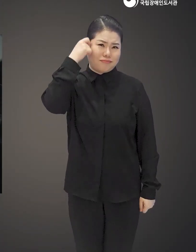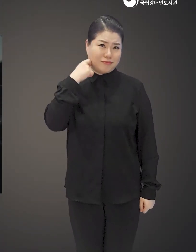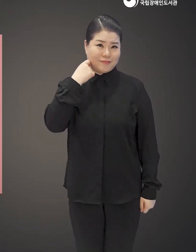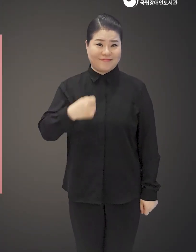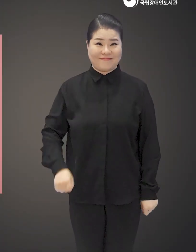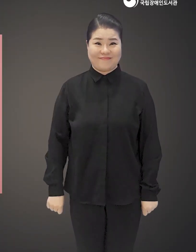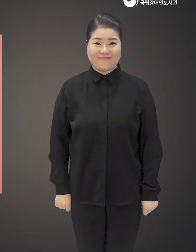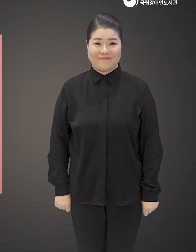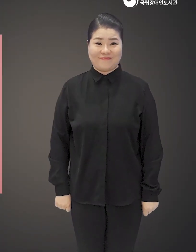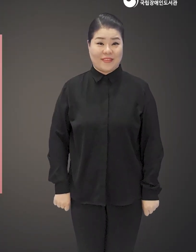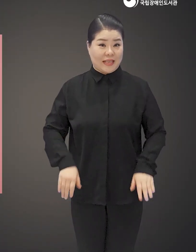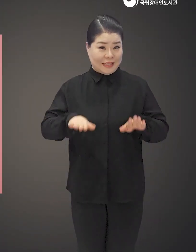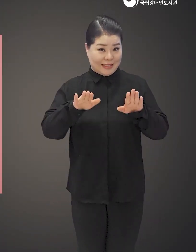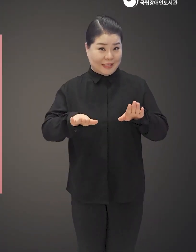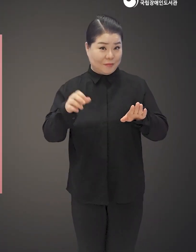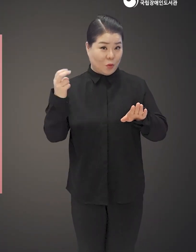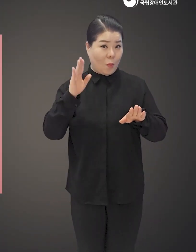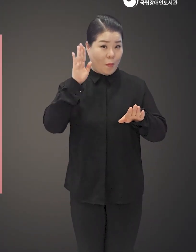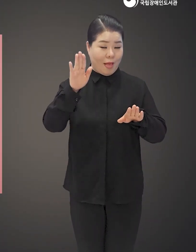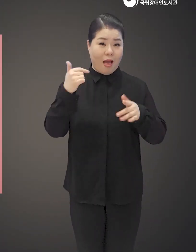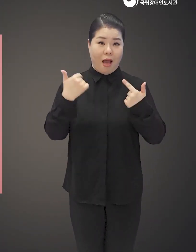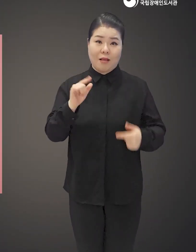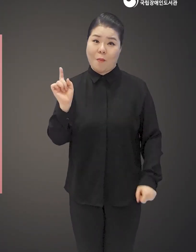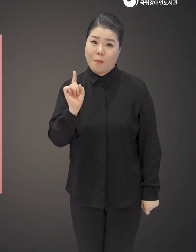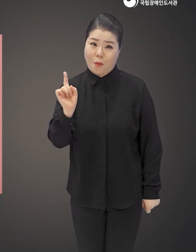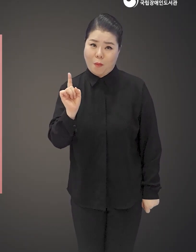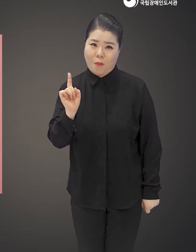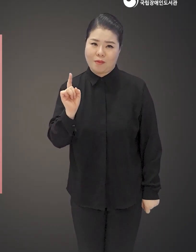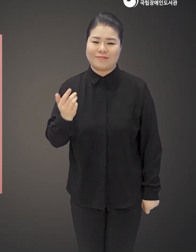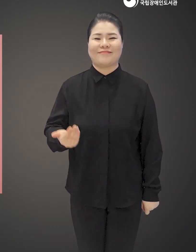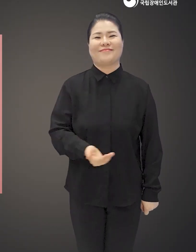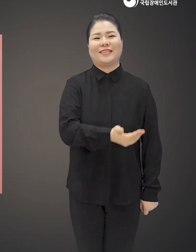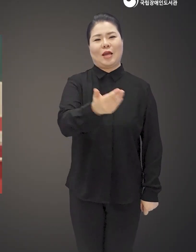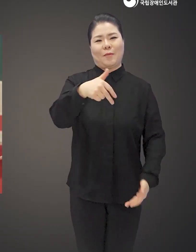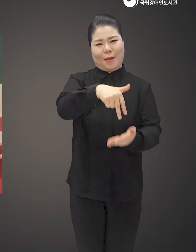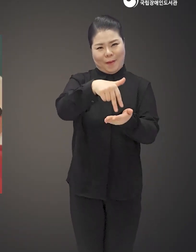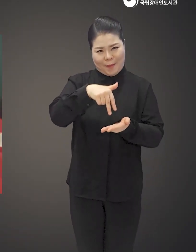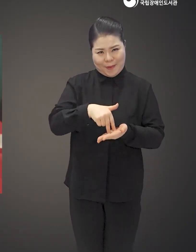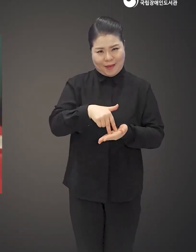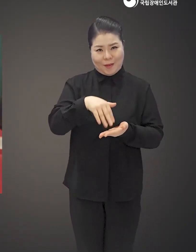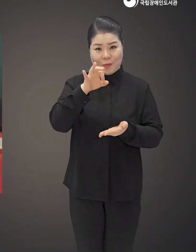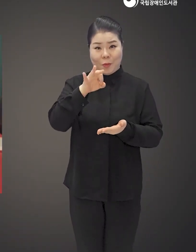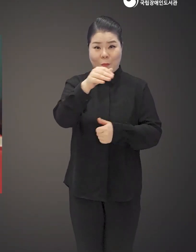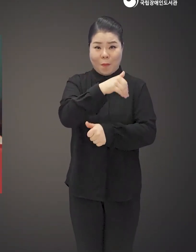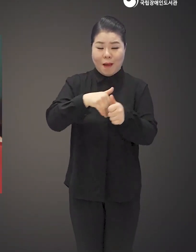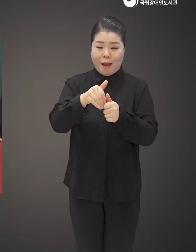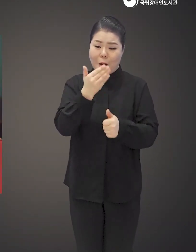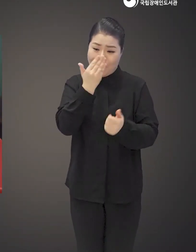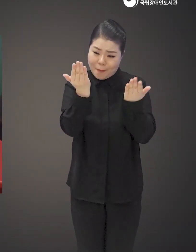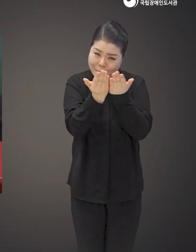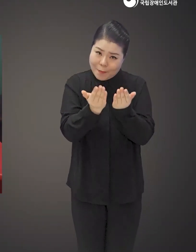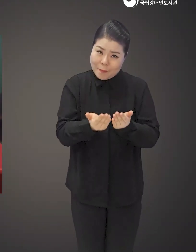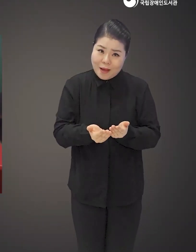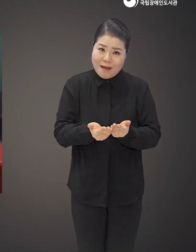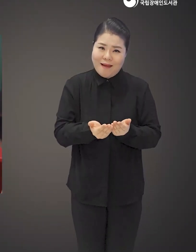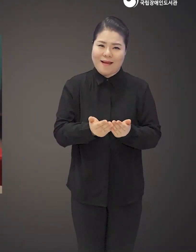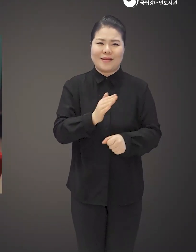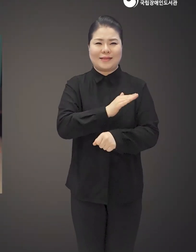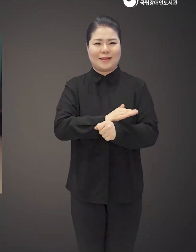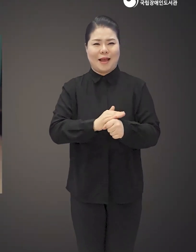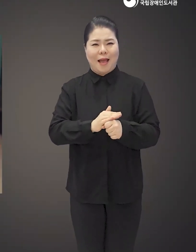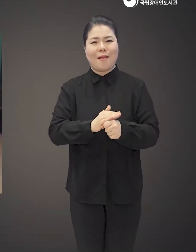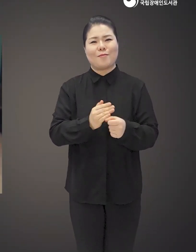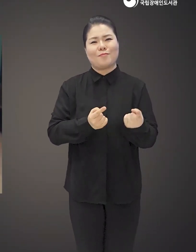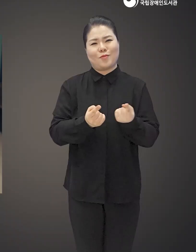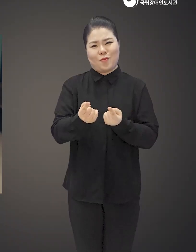있죠. 그러므로 우리는 지금까지도 앞으로도 각자의 여러 사정과 시대적 상황을 고려해